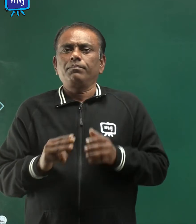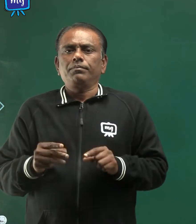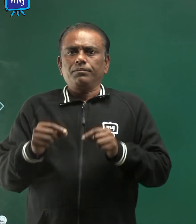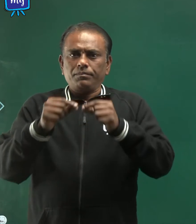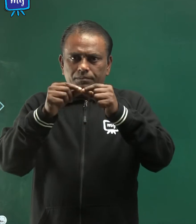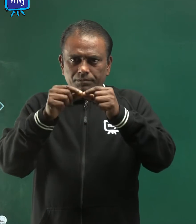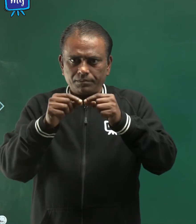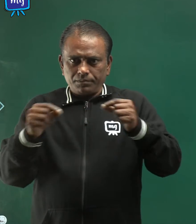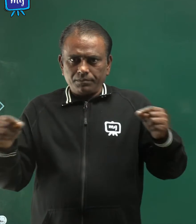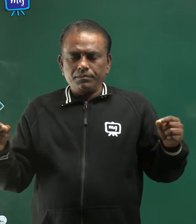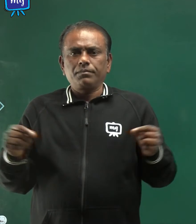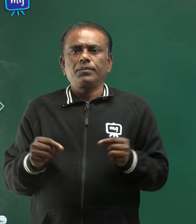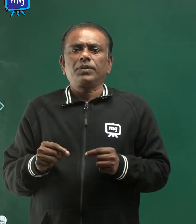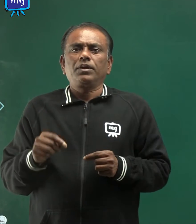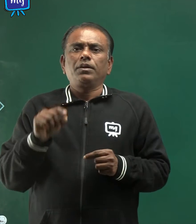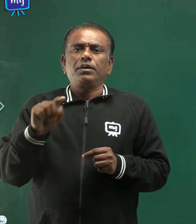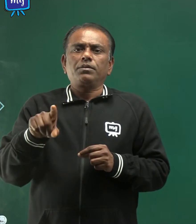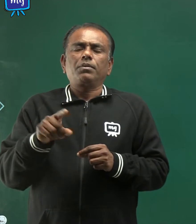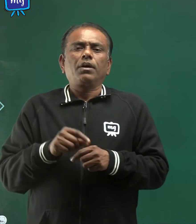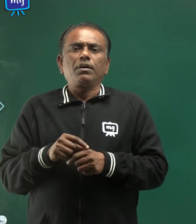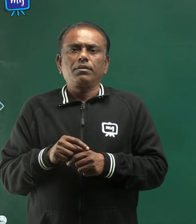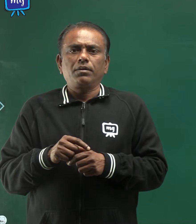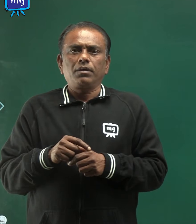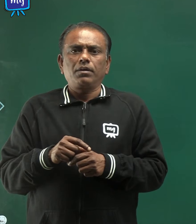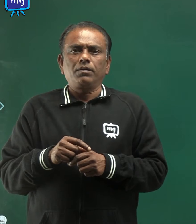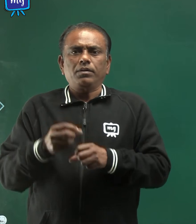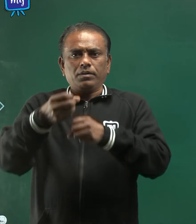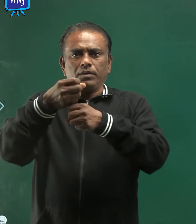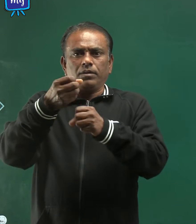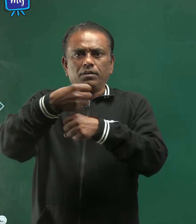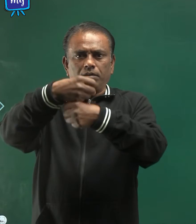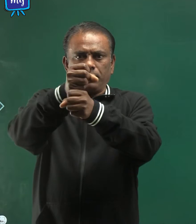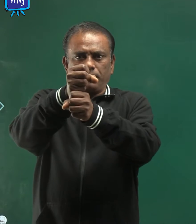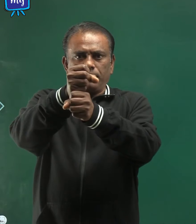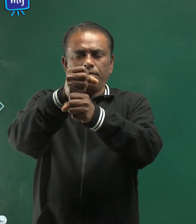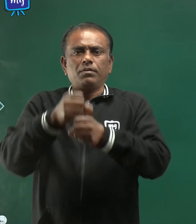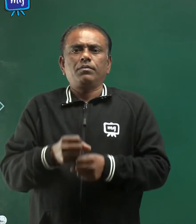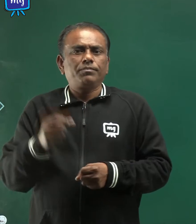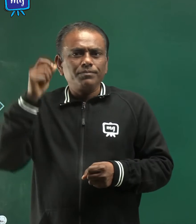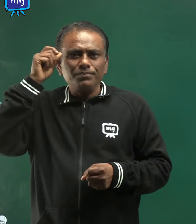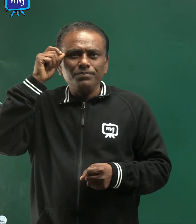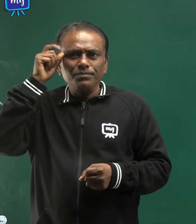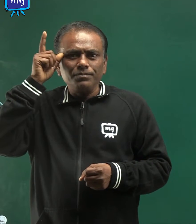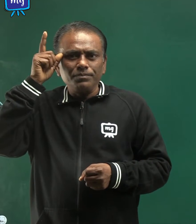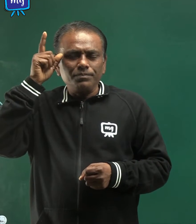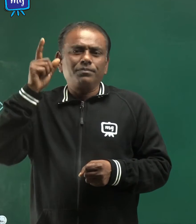खींचते हैं। इस प्रकार रचना हुई। समझ आ गया?